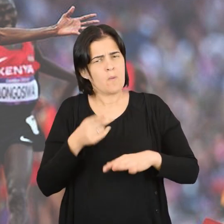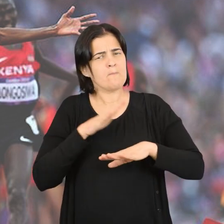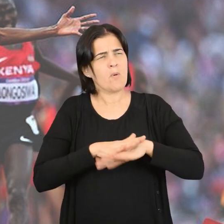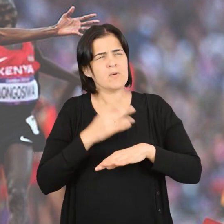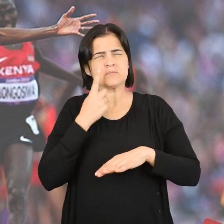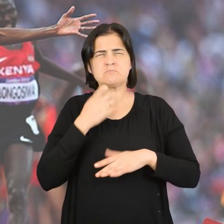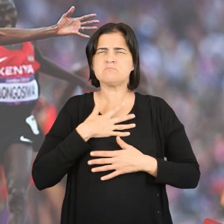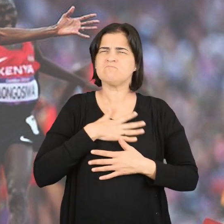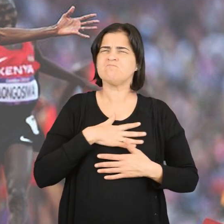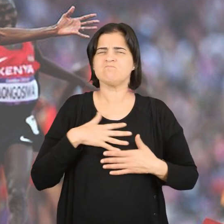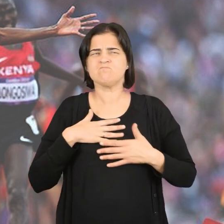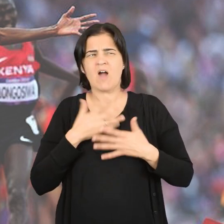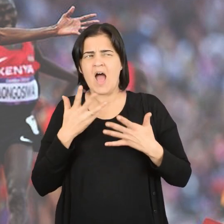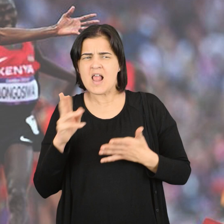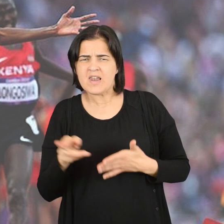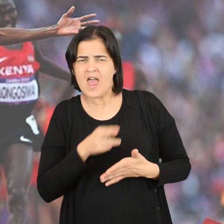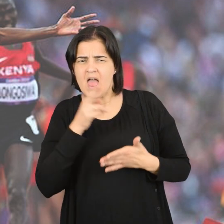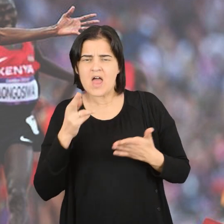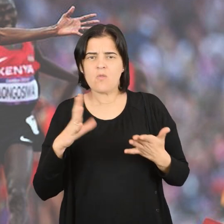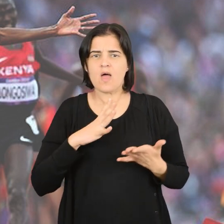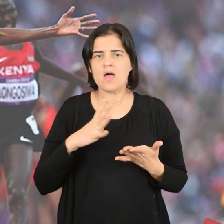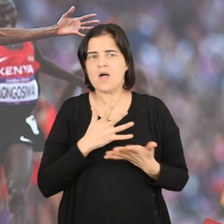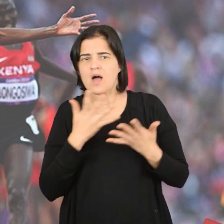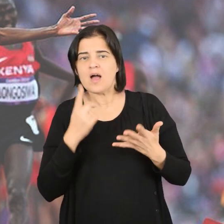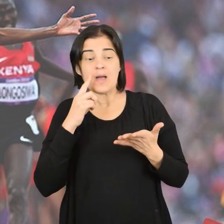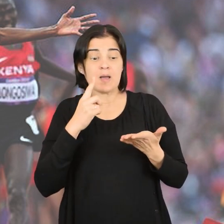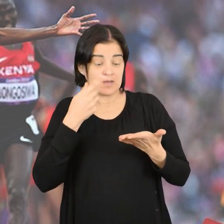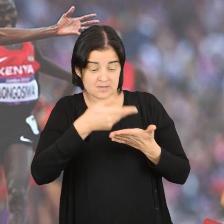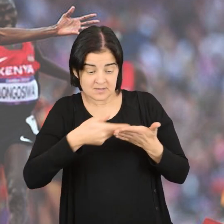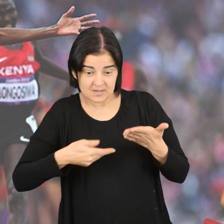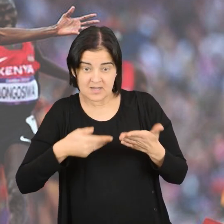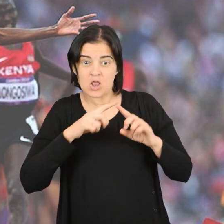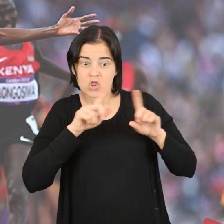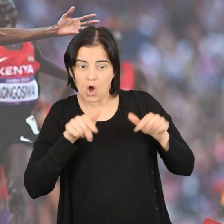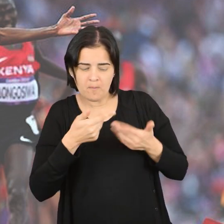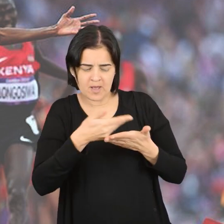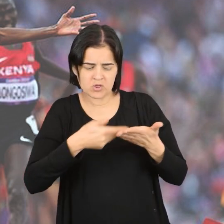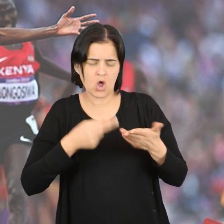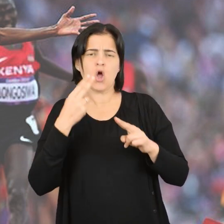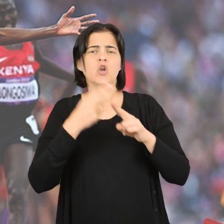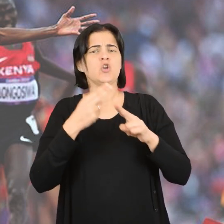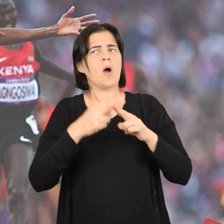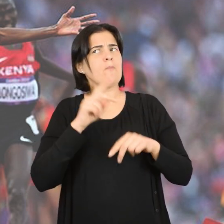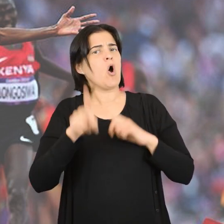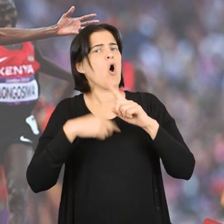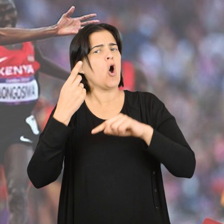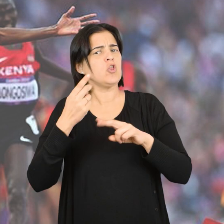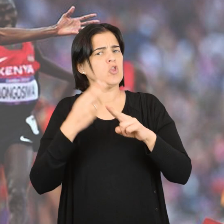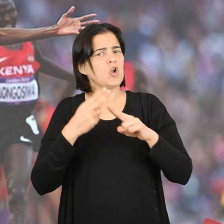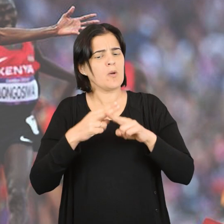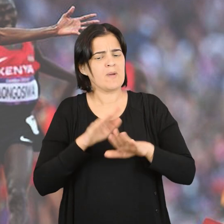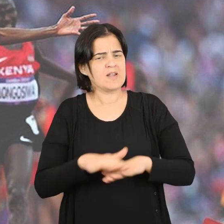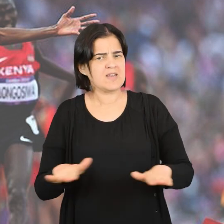en ese momento se da cuenta de que algo malo estaba pasando sus documentos